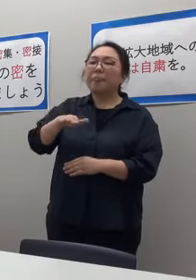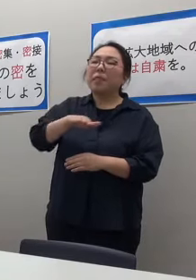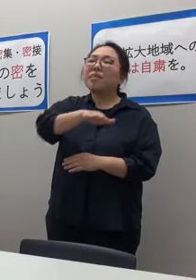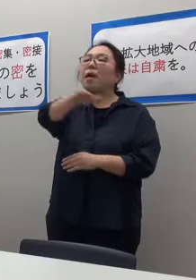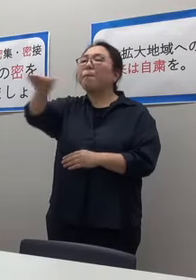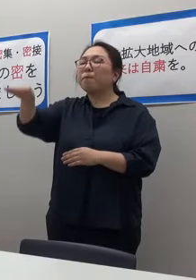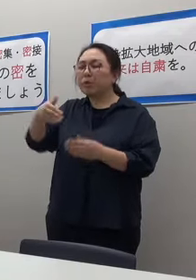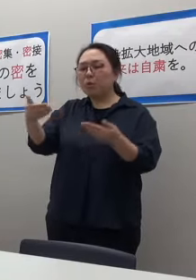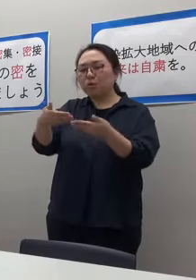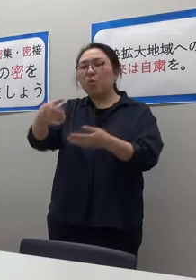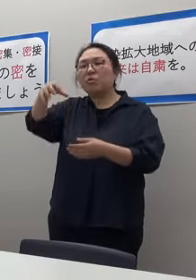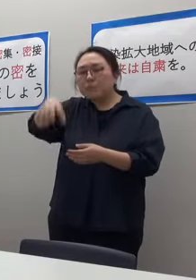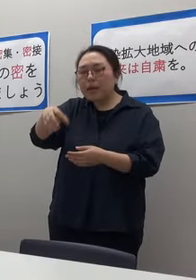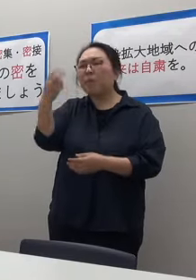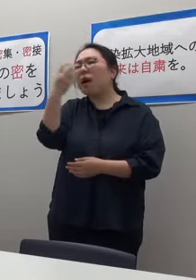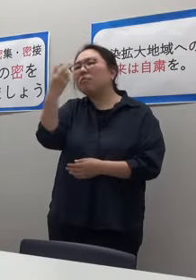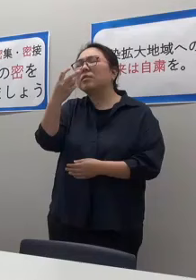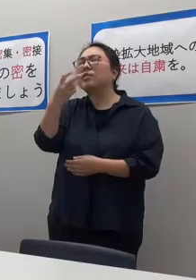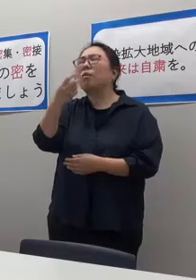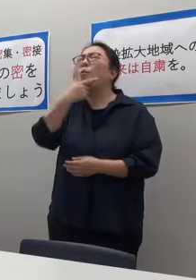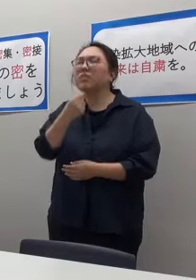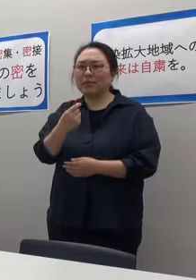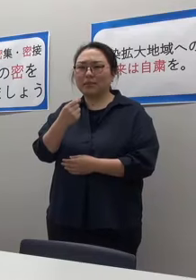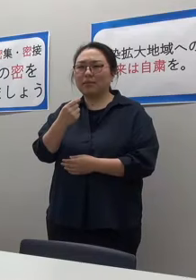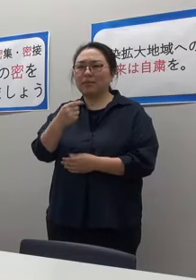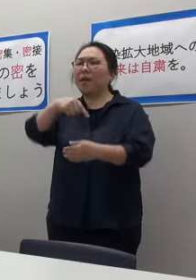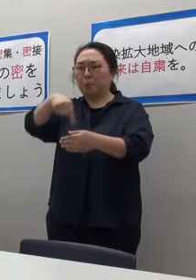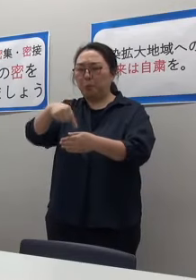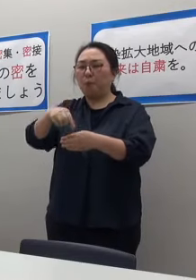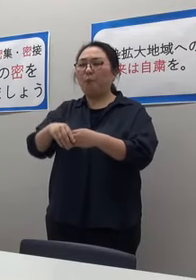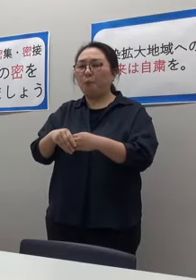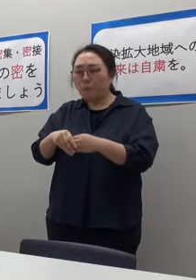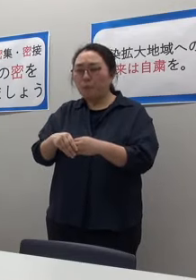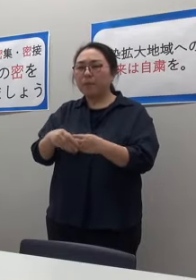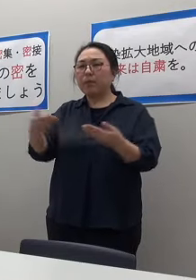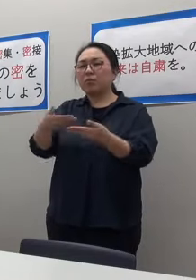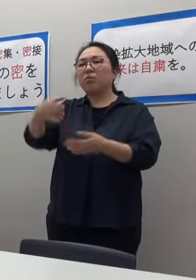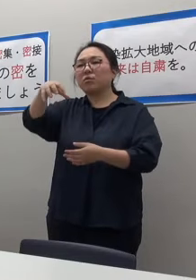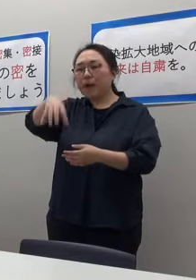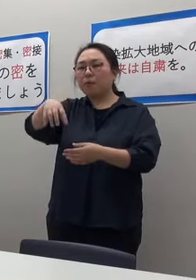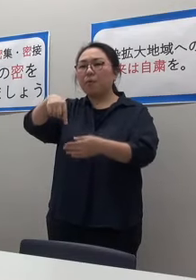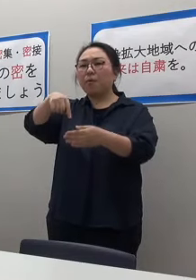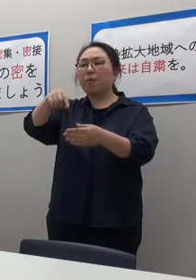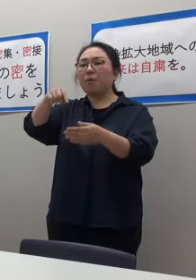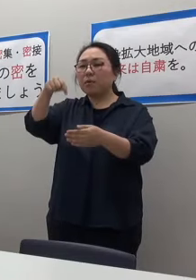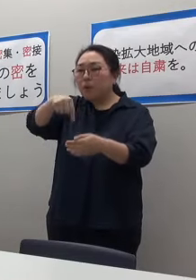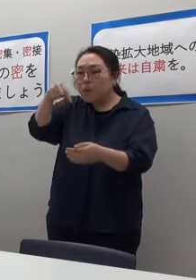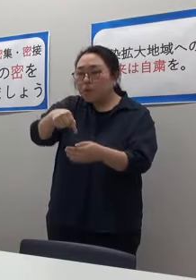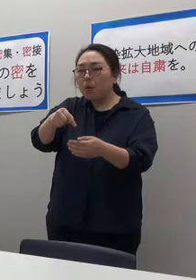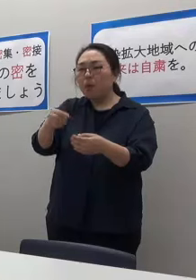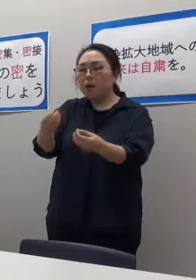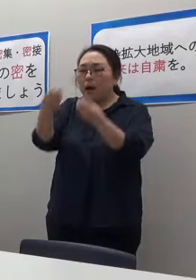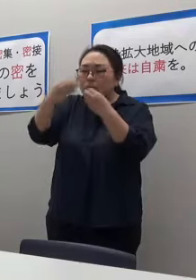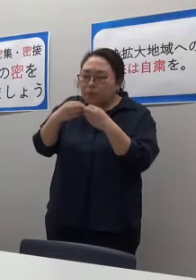していただきたいことでありますので、事業所における感染拡大防止対策の徹底をお願いいた